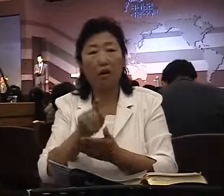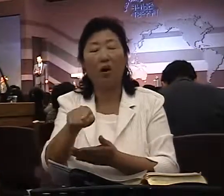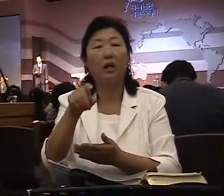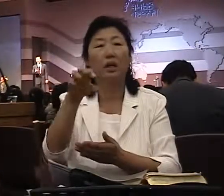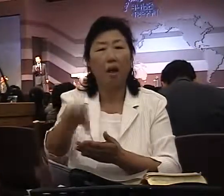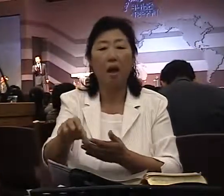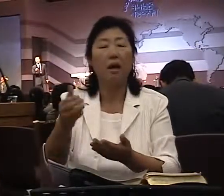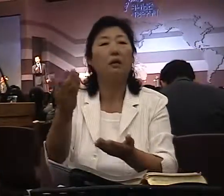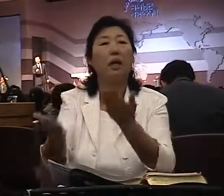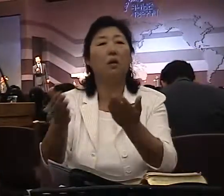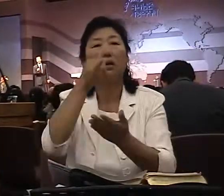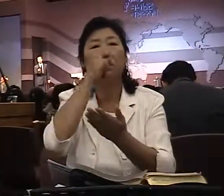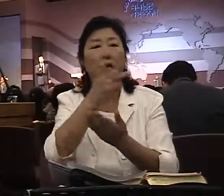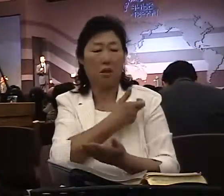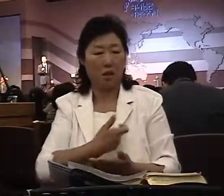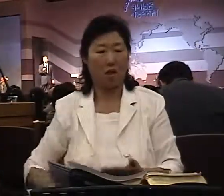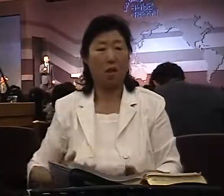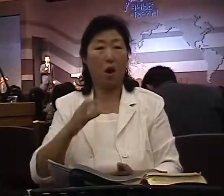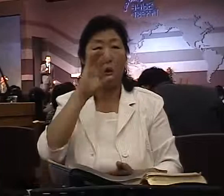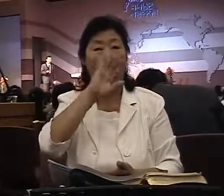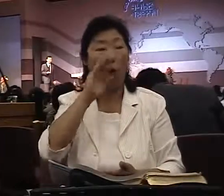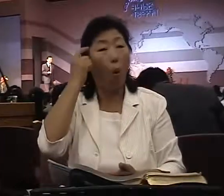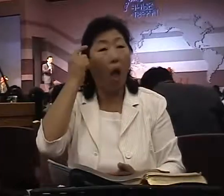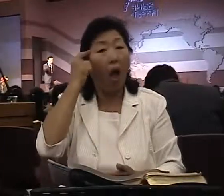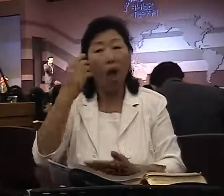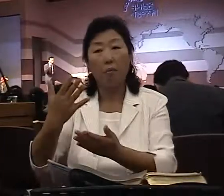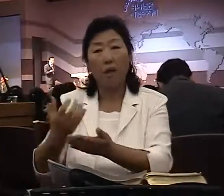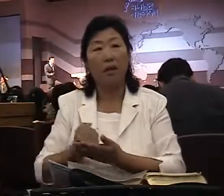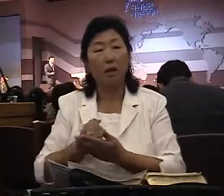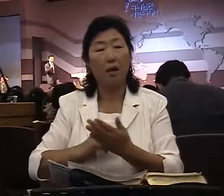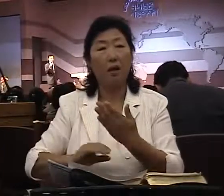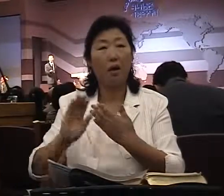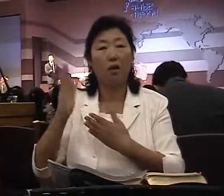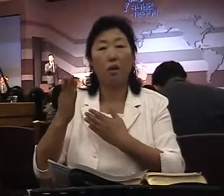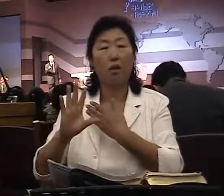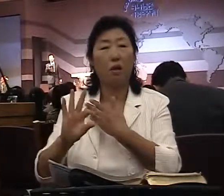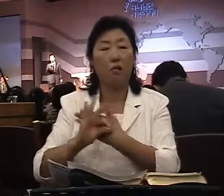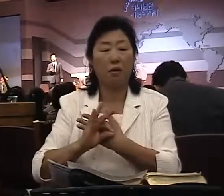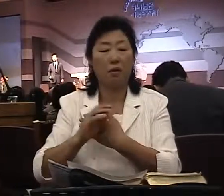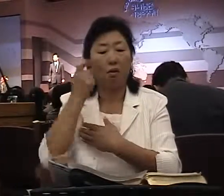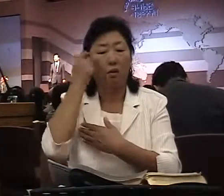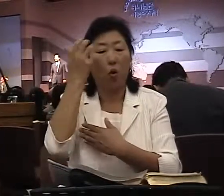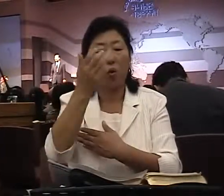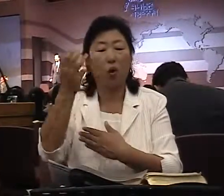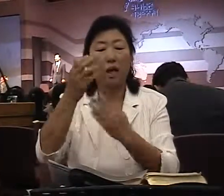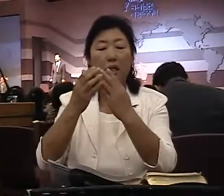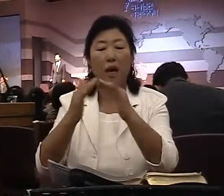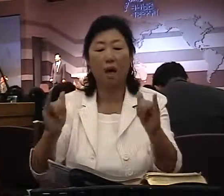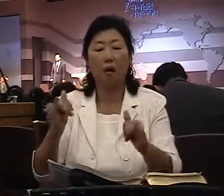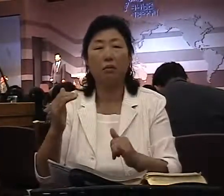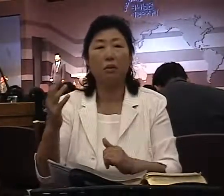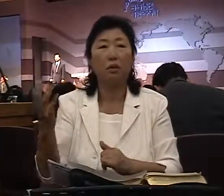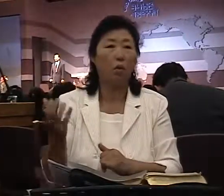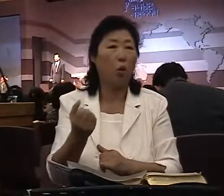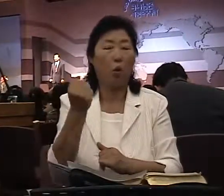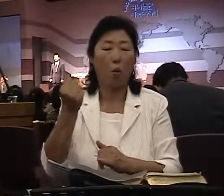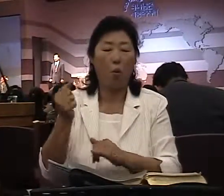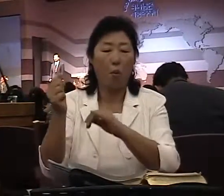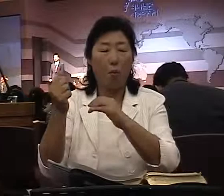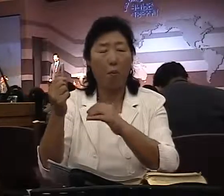자, 제자훈련을 왜 받아야 되냐 하면 우리가 바로 이 성령의 사람으로 살아야 되기 때문에 제자훈련을 받아야